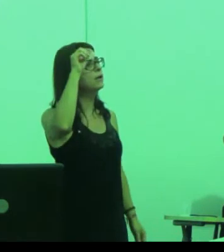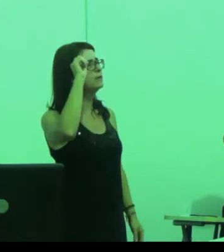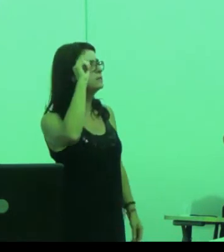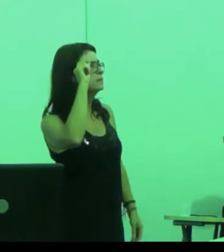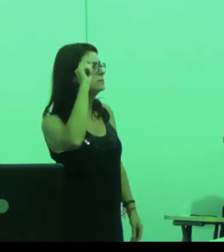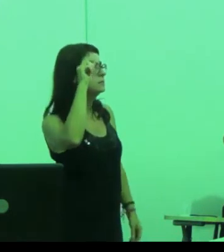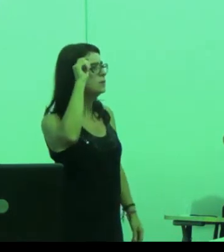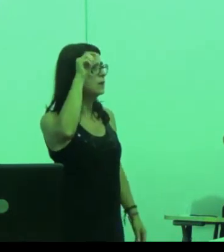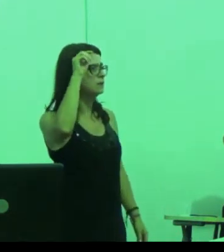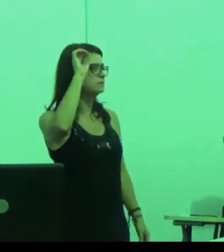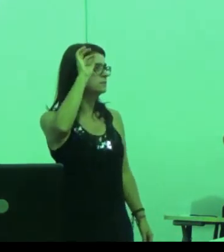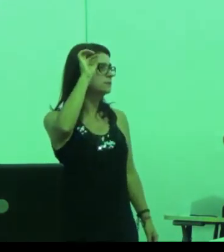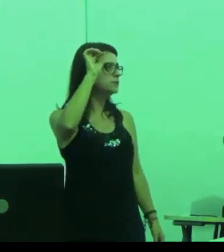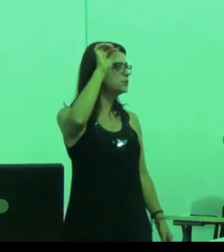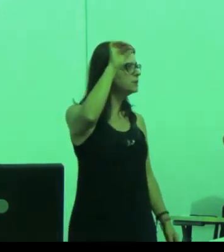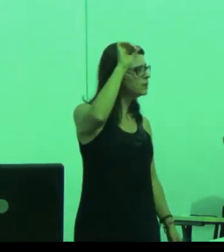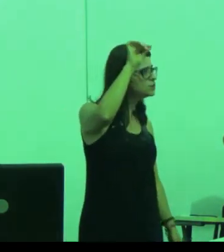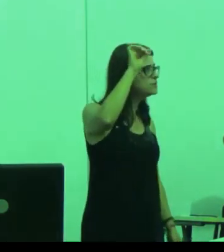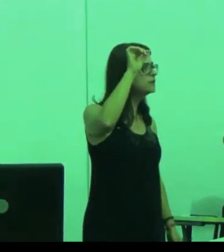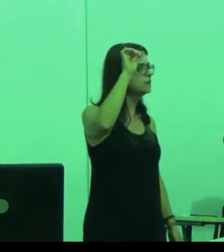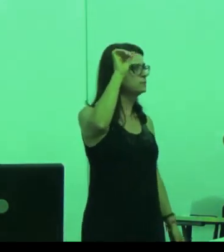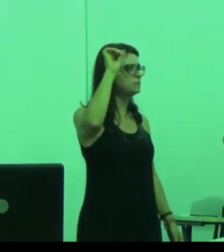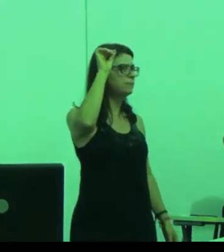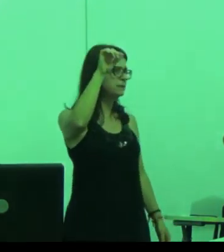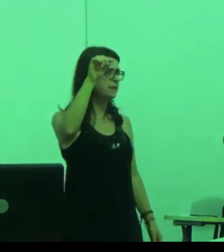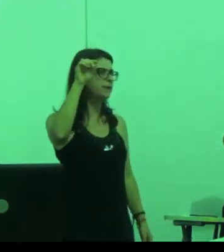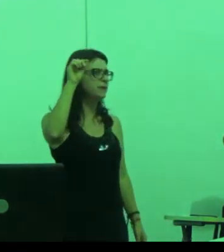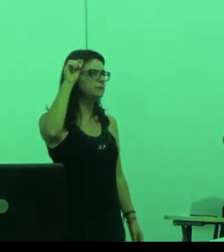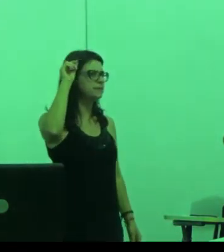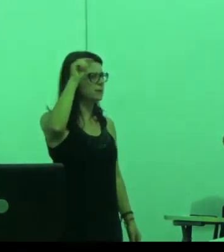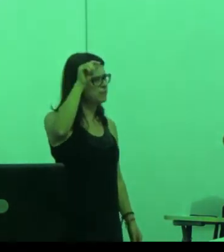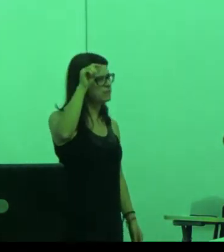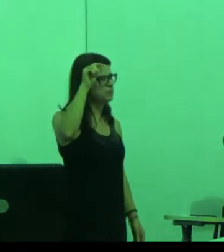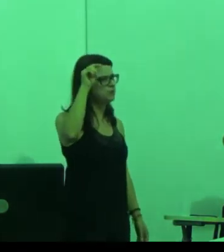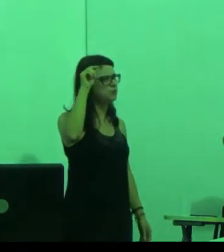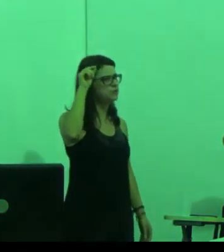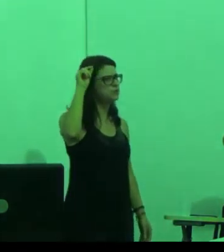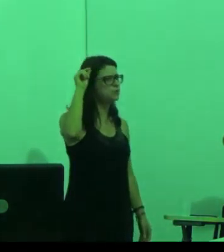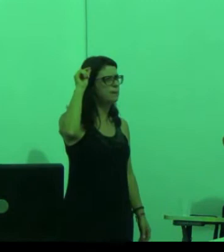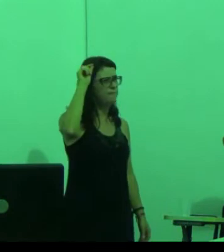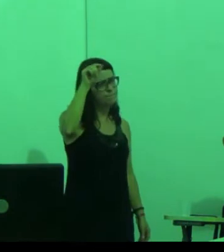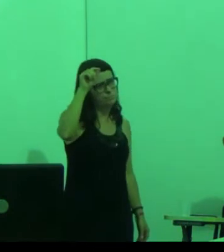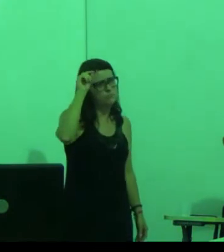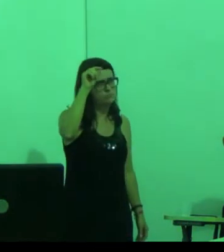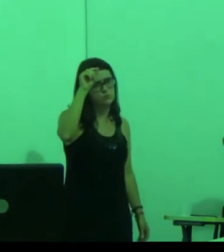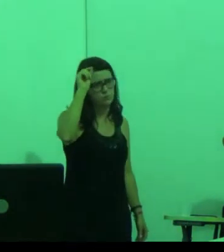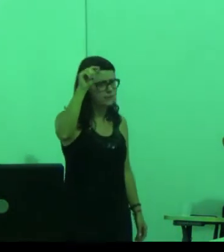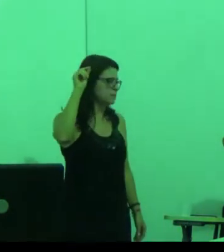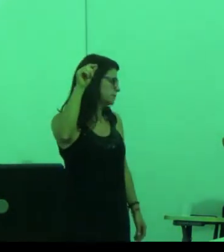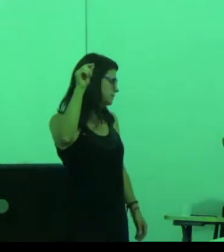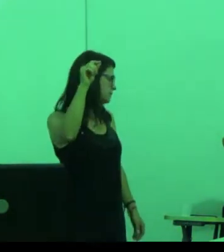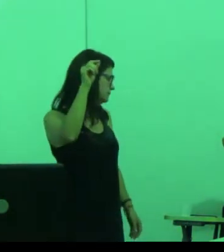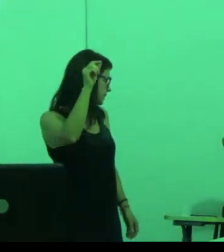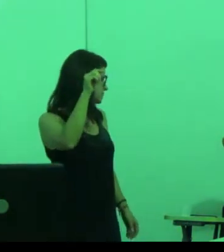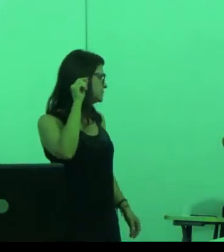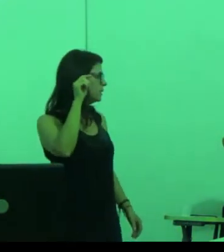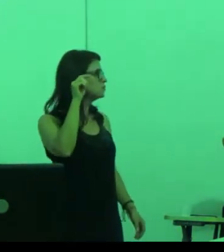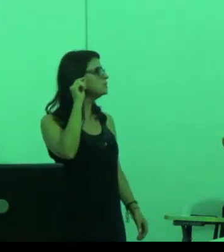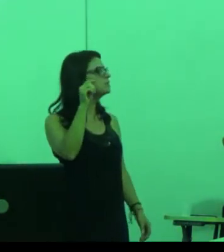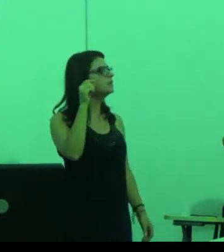essa, olha, isso aqui eu acho estranho. Mantém, você quer pensar sobre isso? Tudo bem, você quer manter, mantém, mas eu acho estranho para a